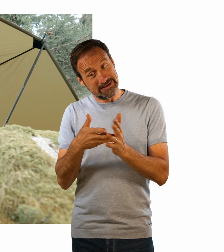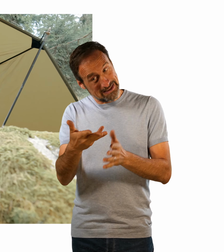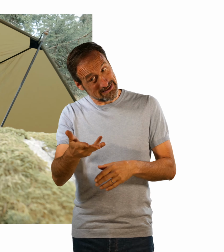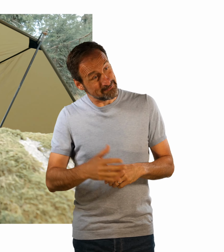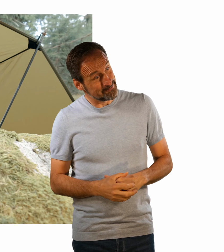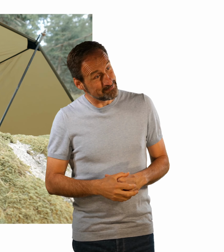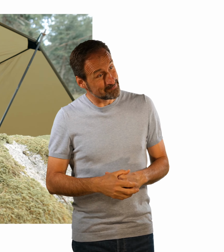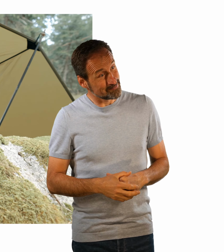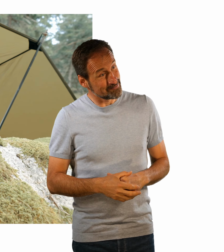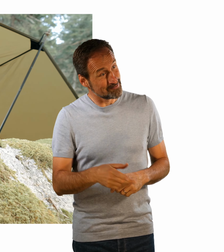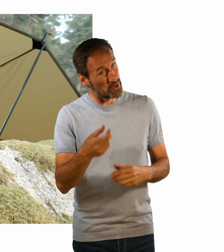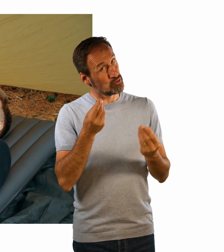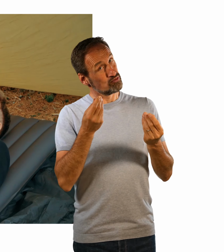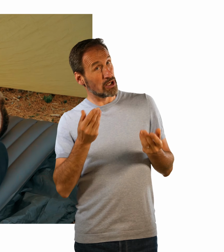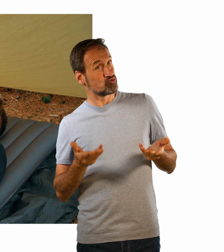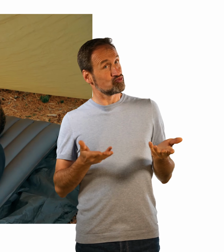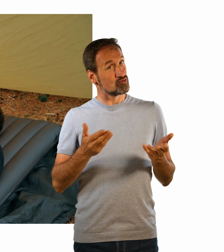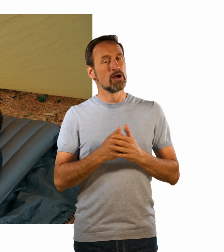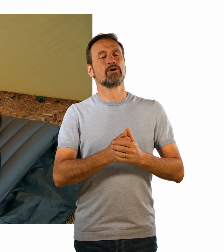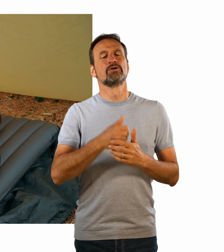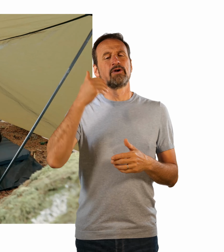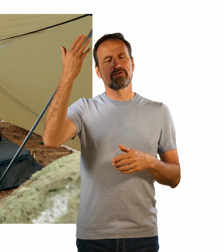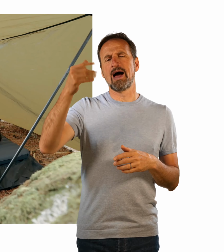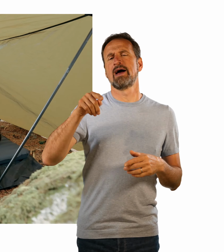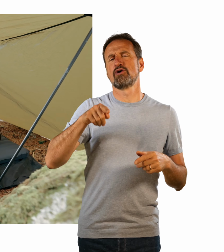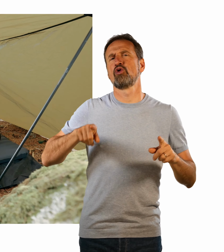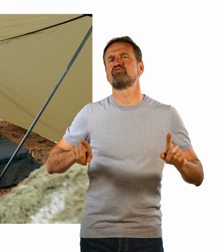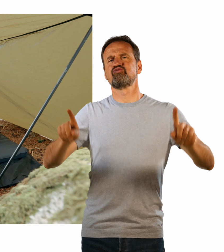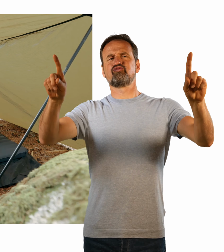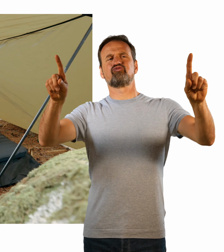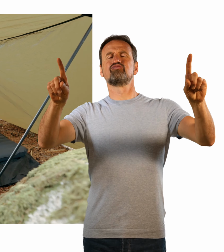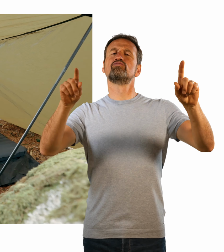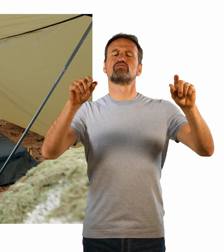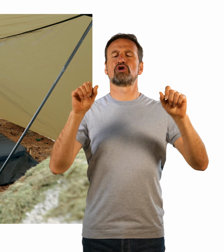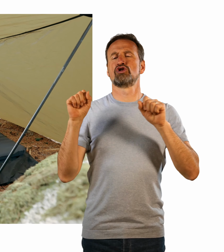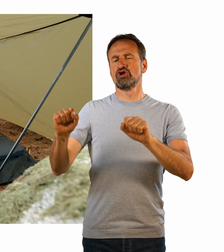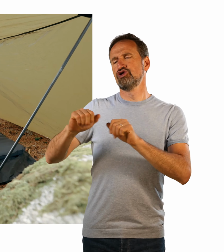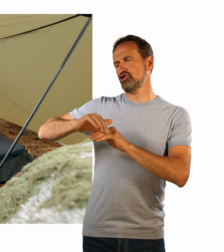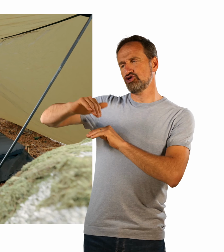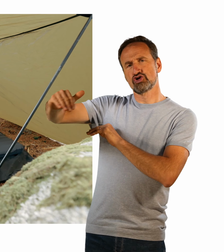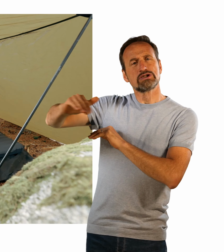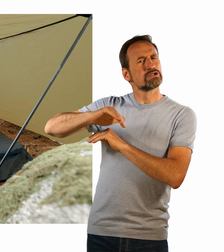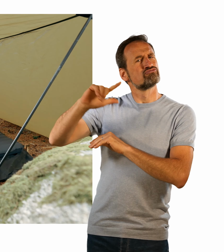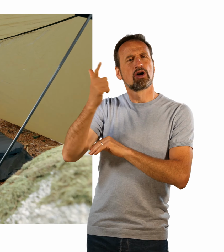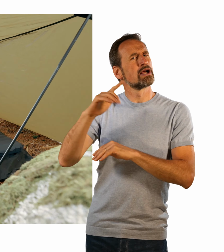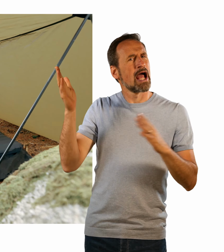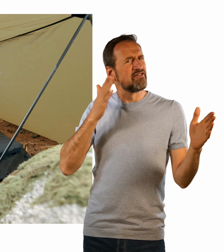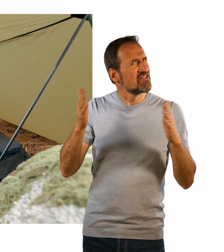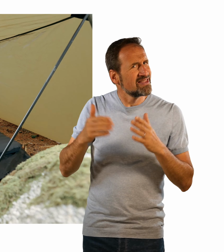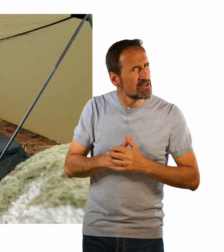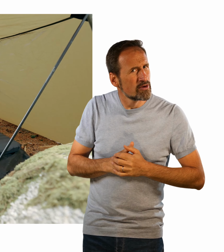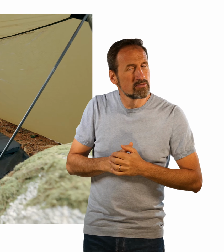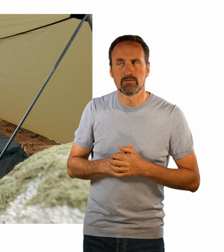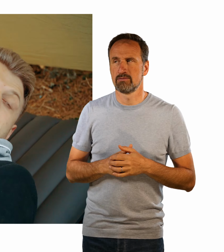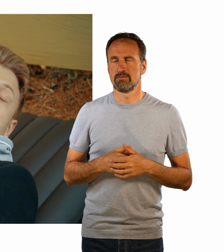Da hinten machen wir nachher noch schön ein paar Heringe rein. Hier ist ein Schutzwall, kein Wind. Irgendwann habe ich mir wirklich